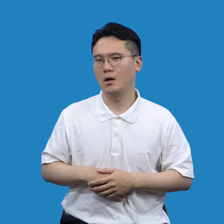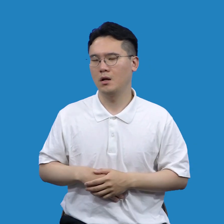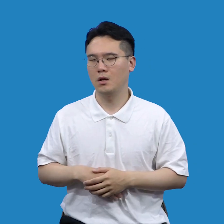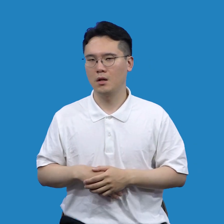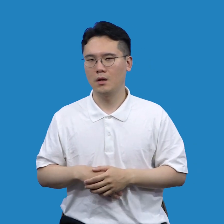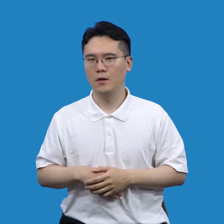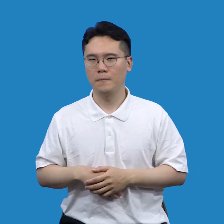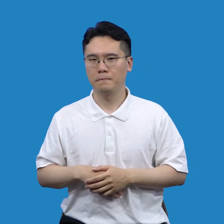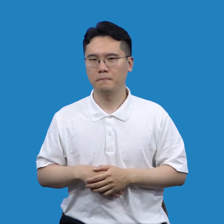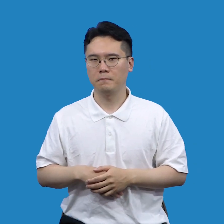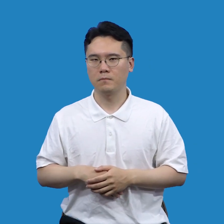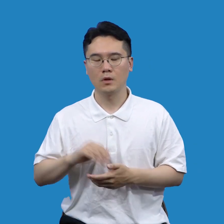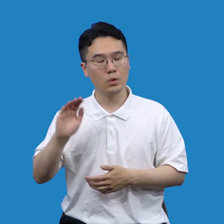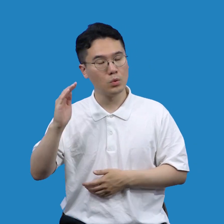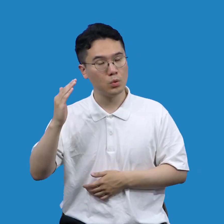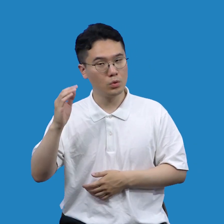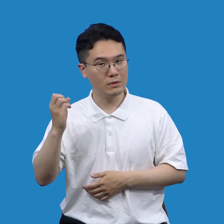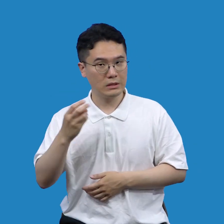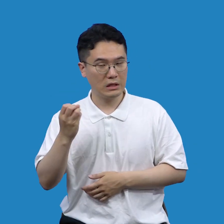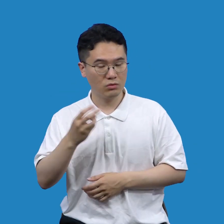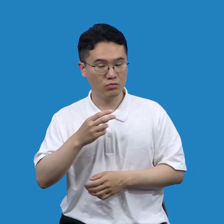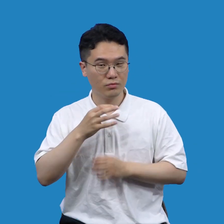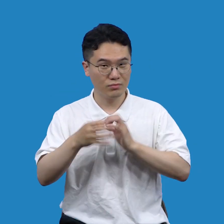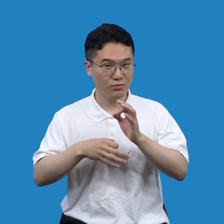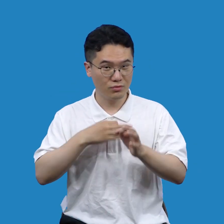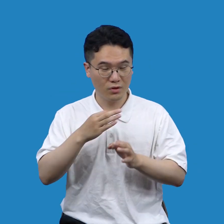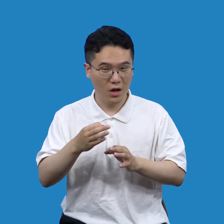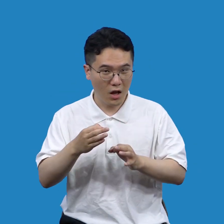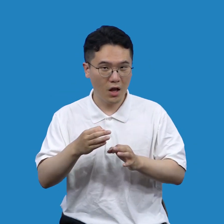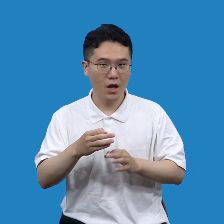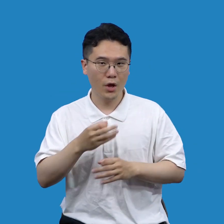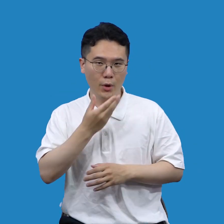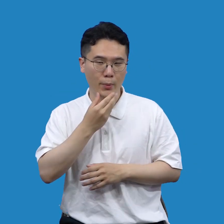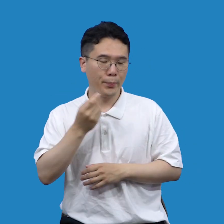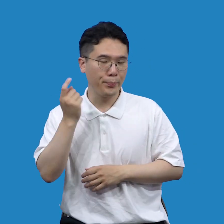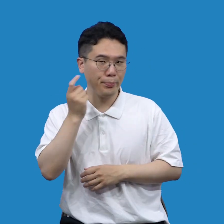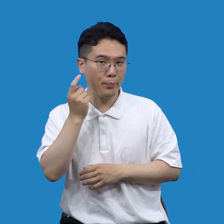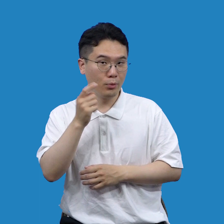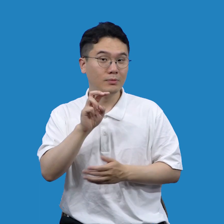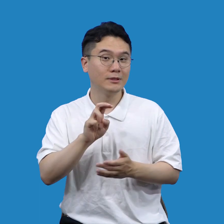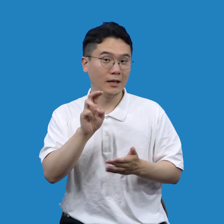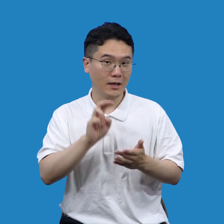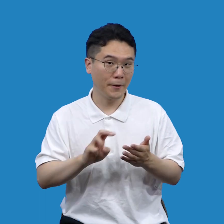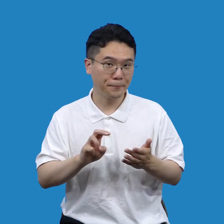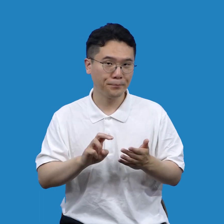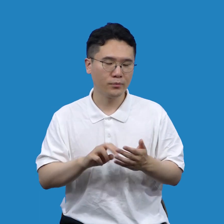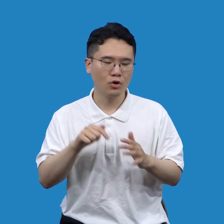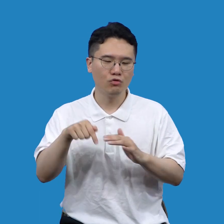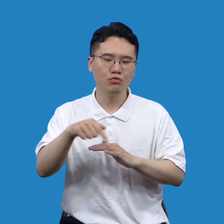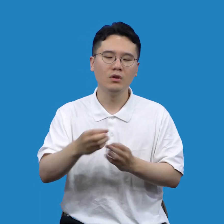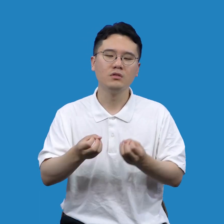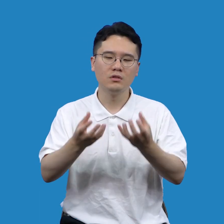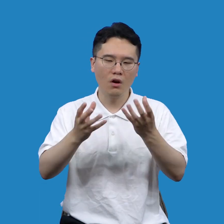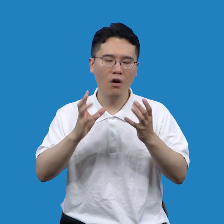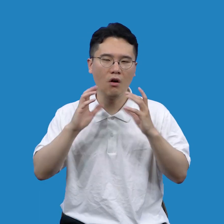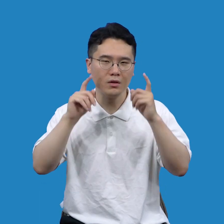우리가 자주 부르는 복음성가 가스펠송에도 유월절 어린 양의 피로 하는 복음성가가